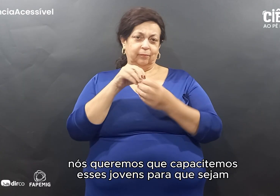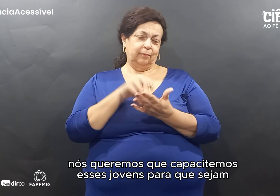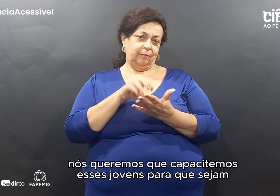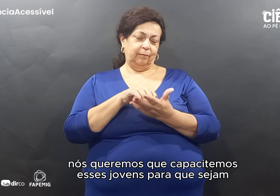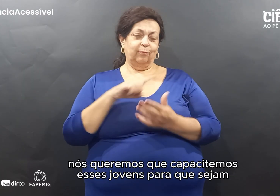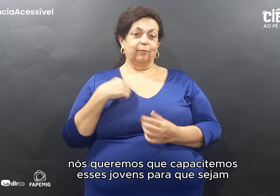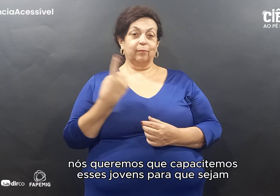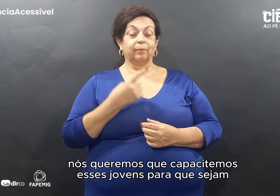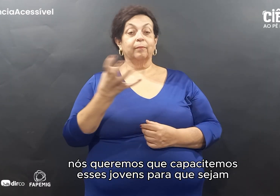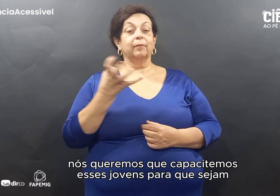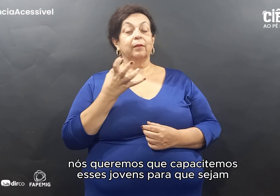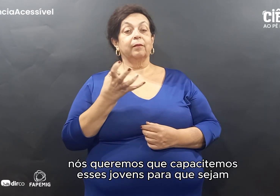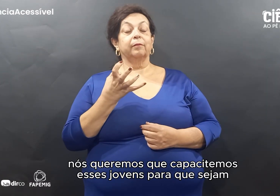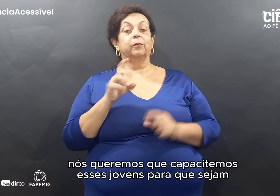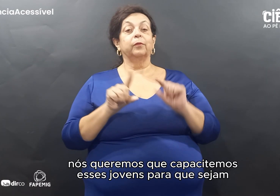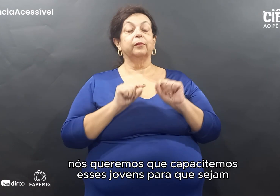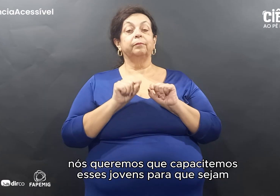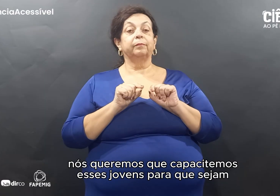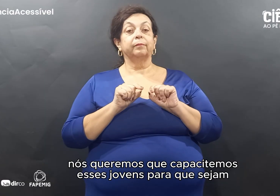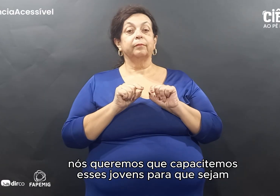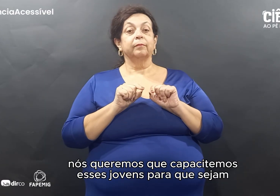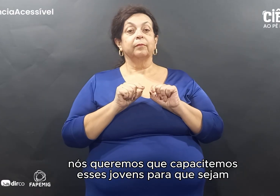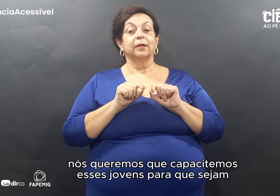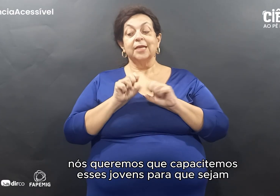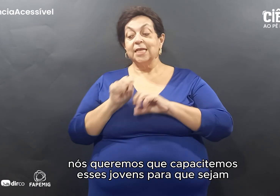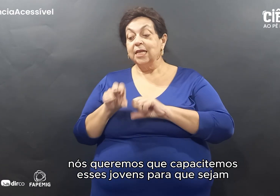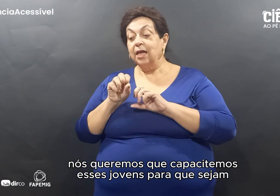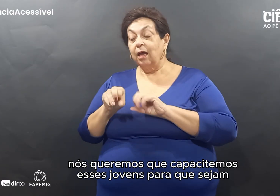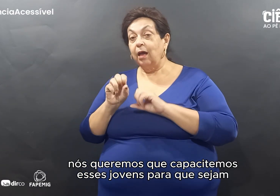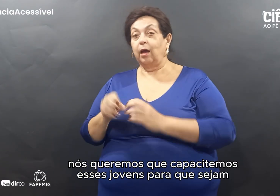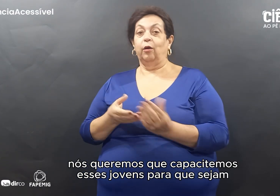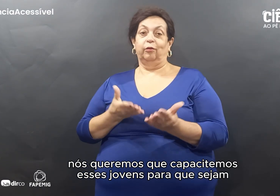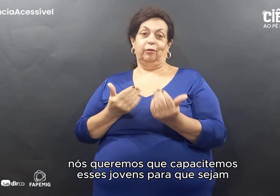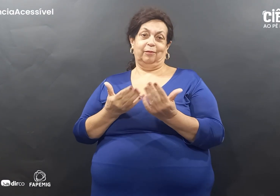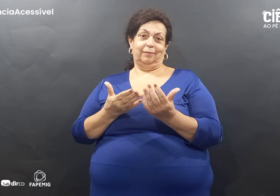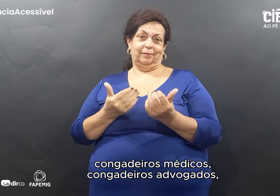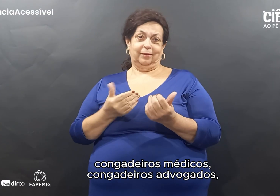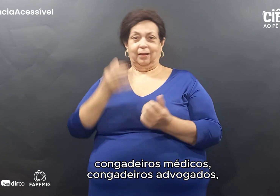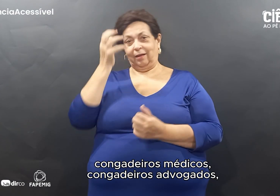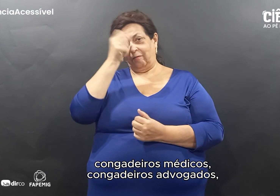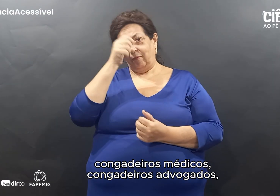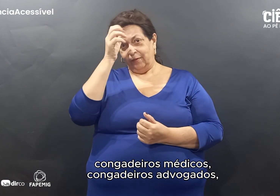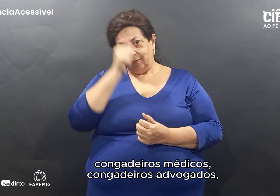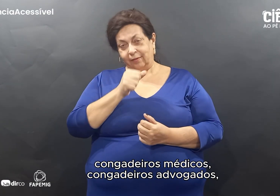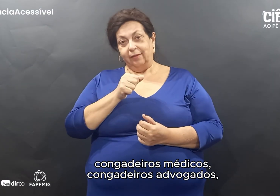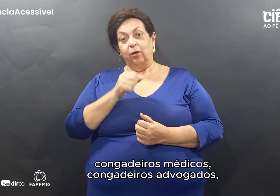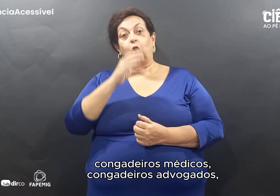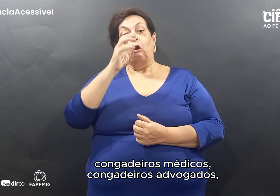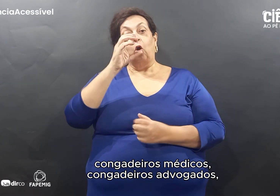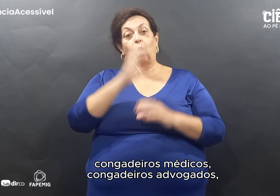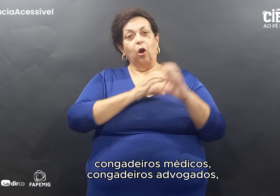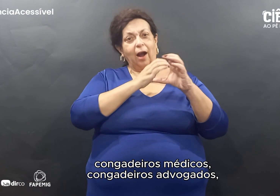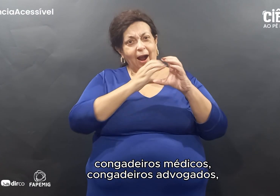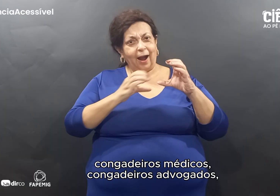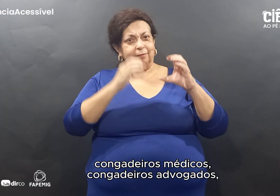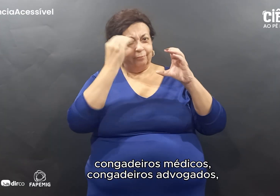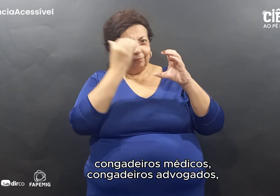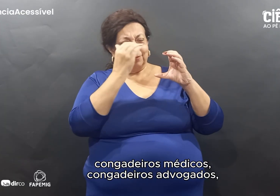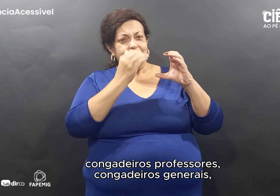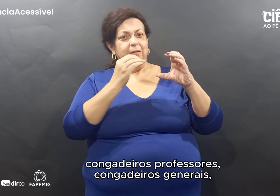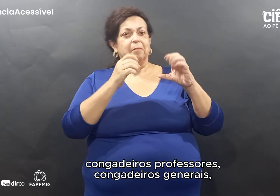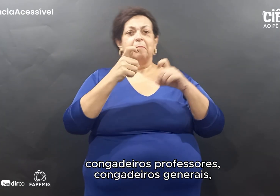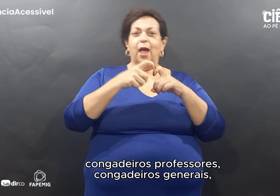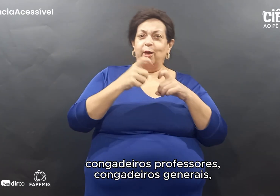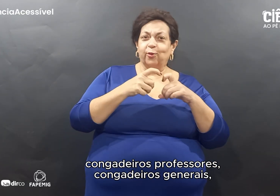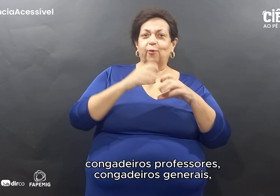Nós queremos que capacitemos esses jovens para que sejam congadeiros médicos, congadeiros